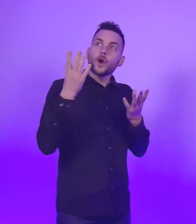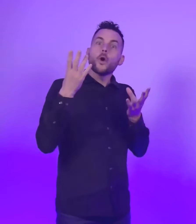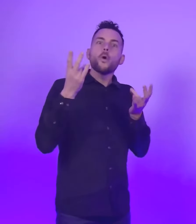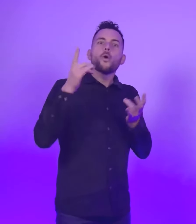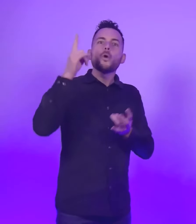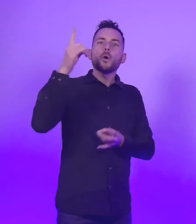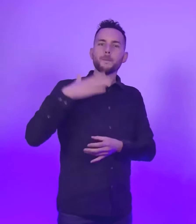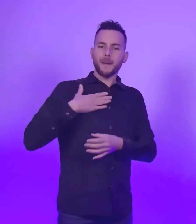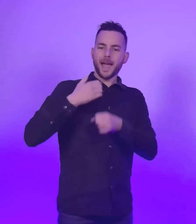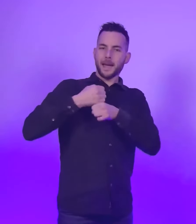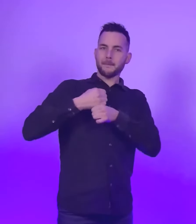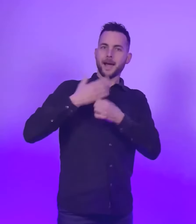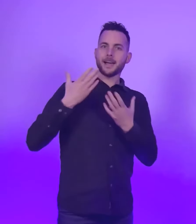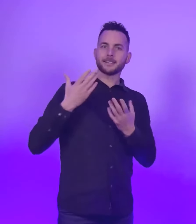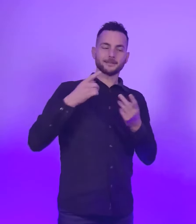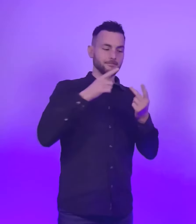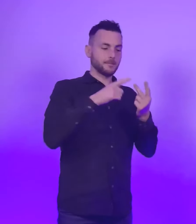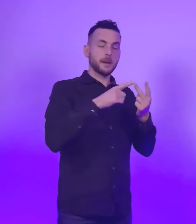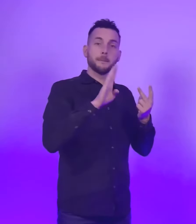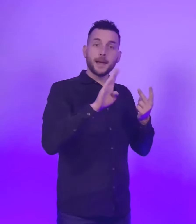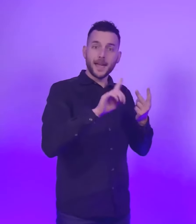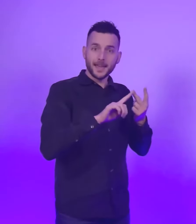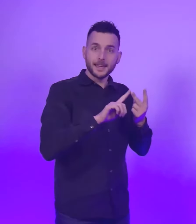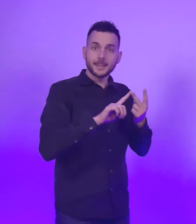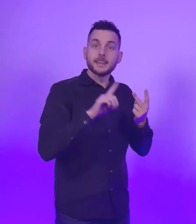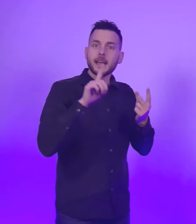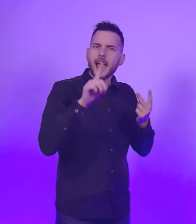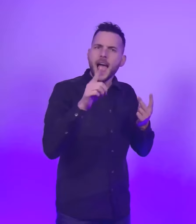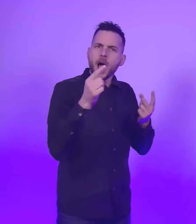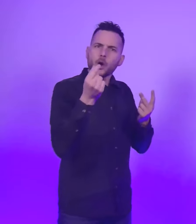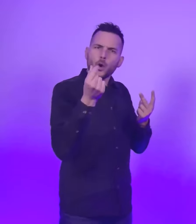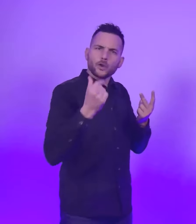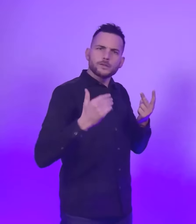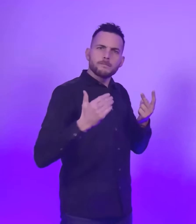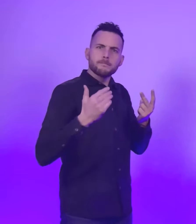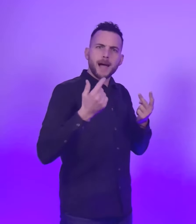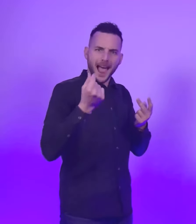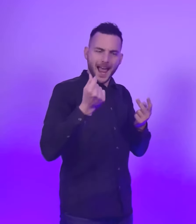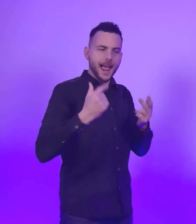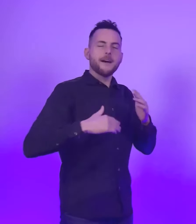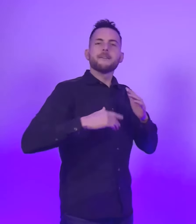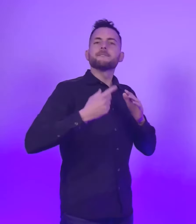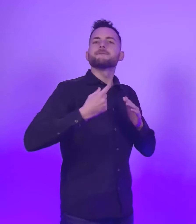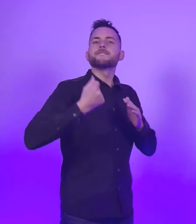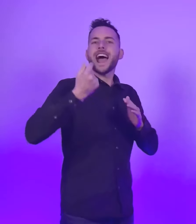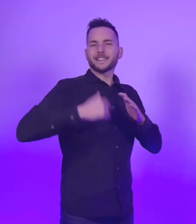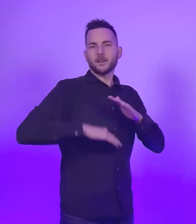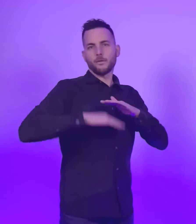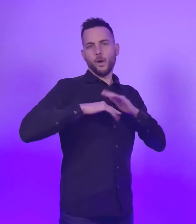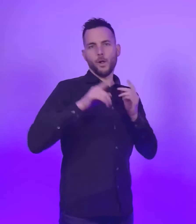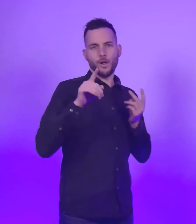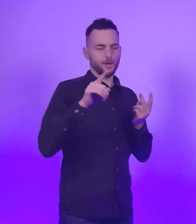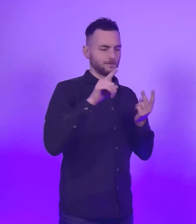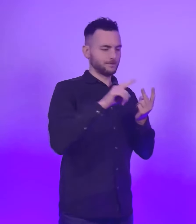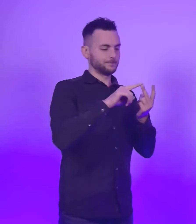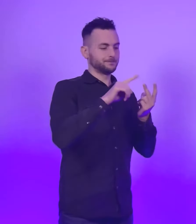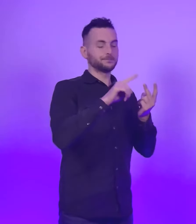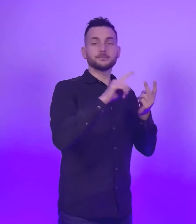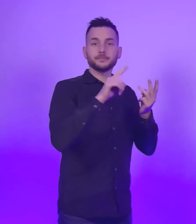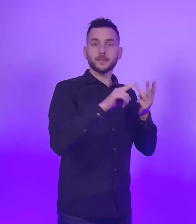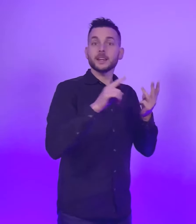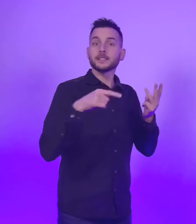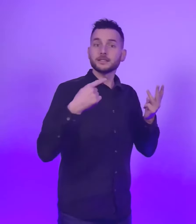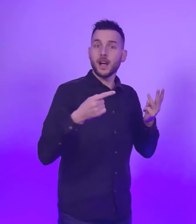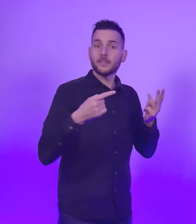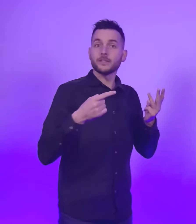gemaakt. Ja. Antwoord B. Jij bent kostbaar en waardevol. Antwoord C. Sta op en